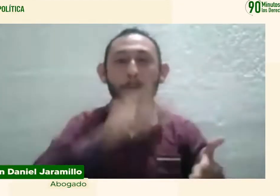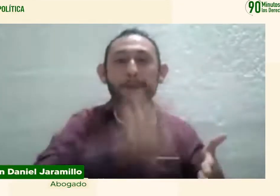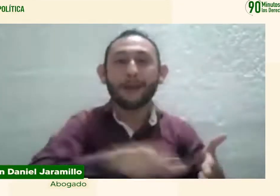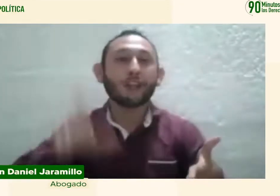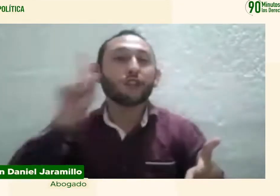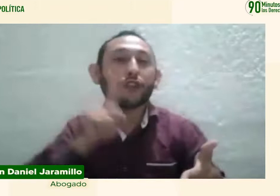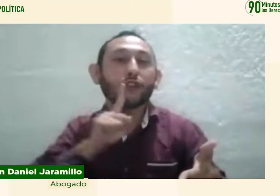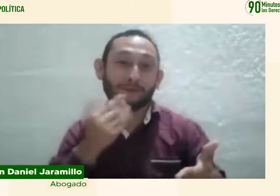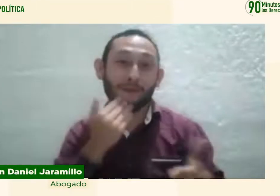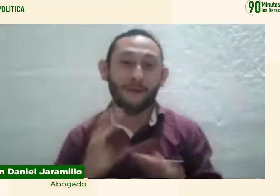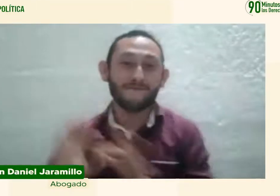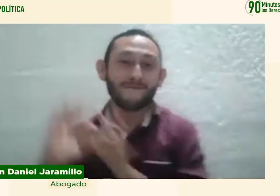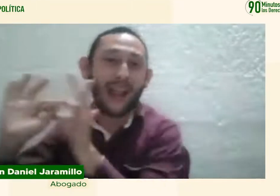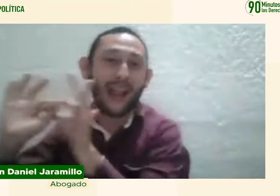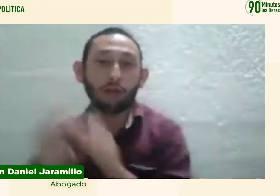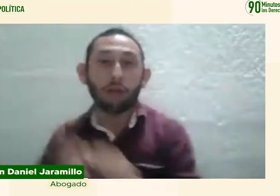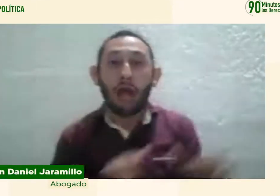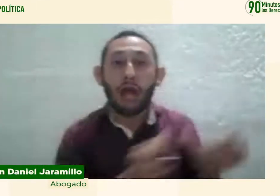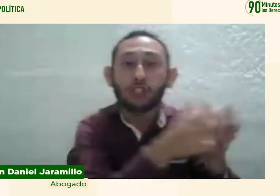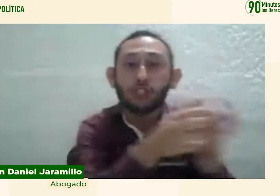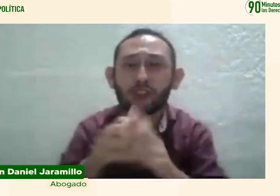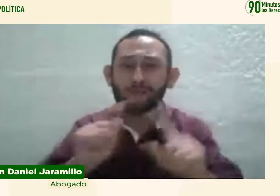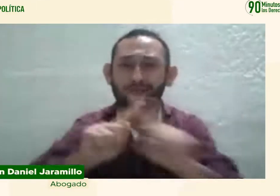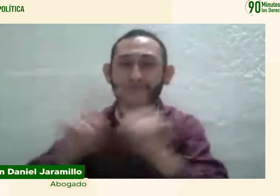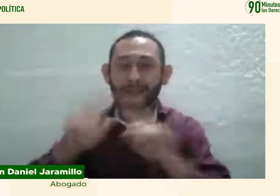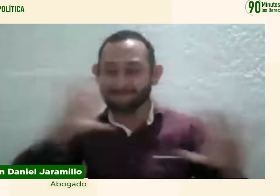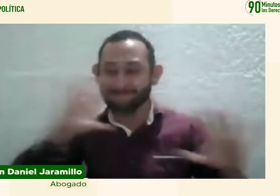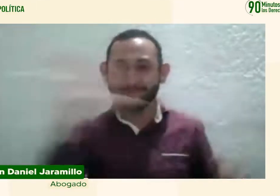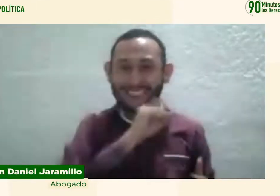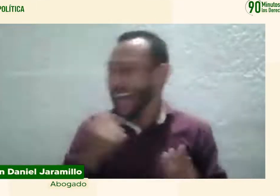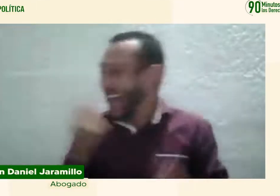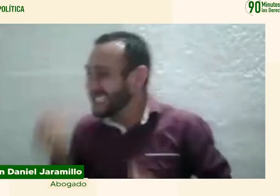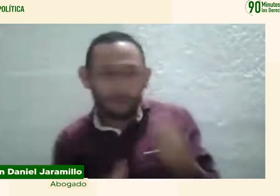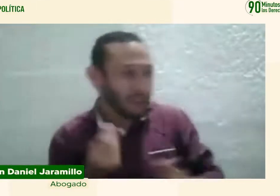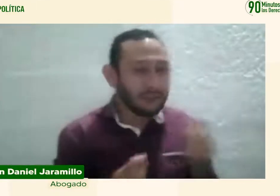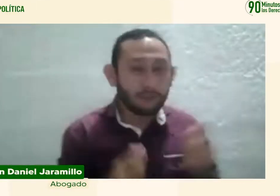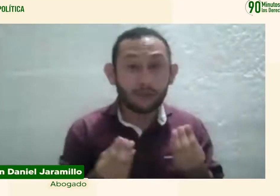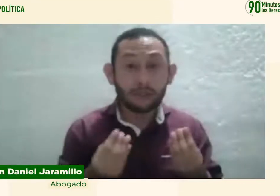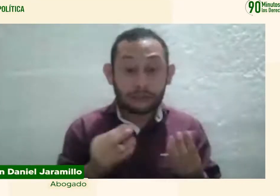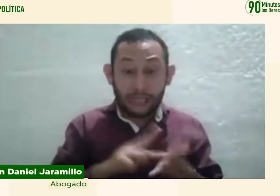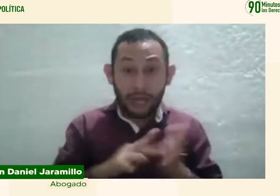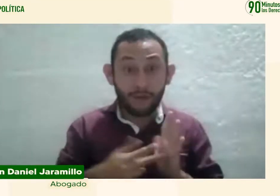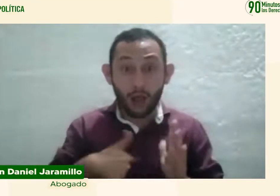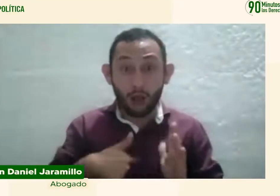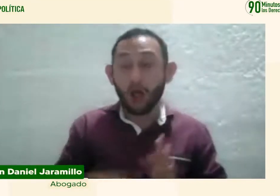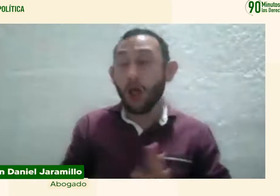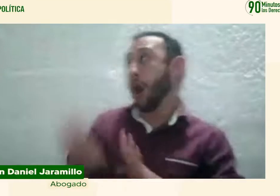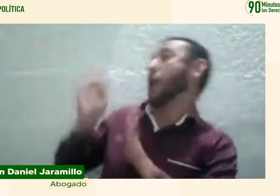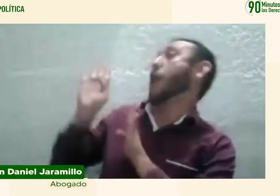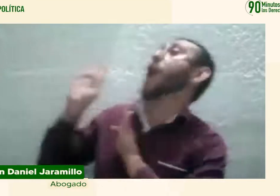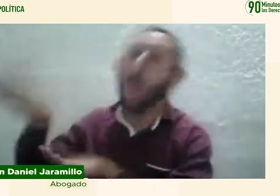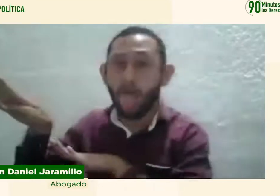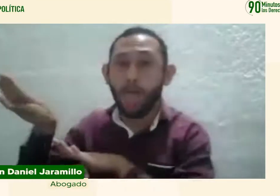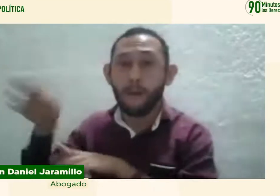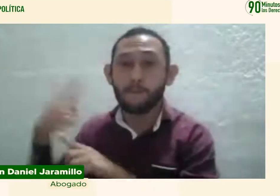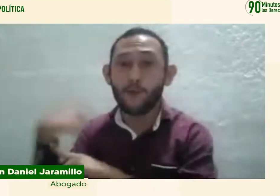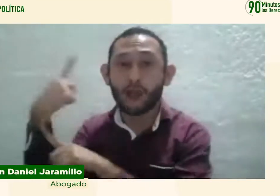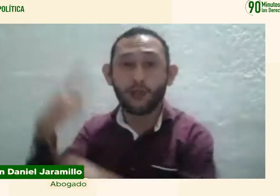responsables de hacer este trabajo enfocado hacia las personas sordas como por ejemplo en ascoli las diferentes asociaciones que se la están pensando